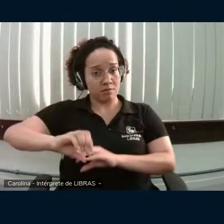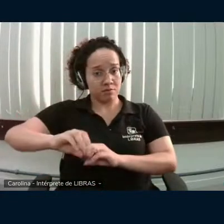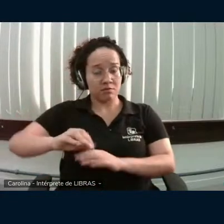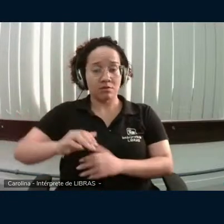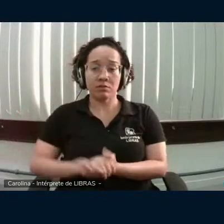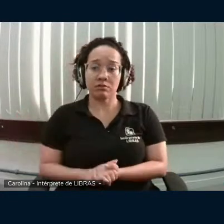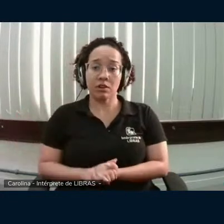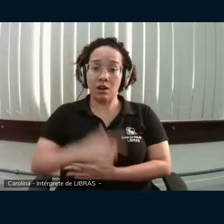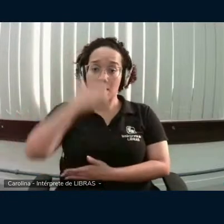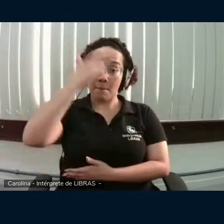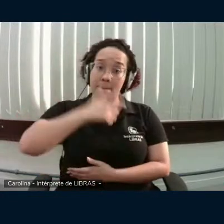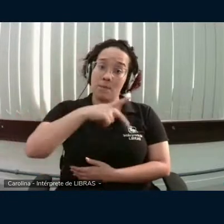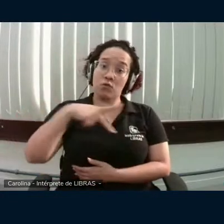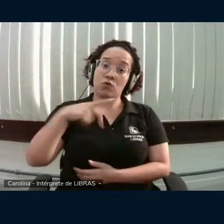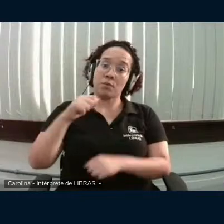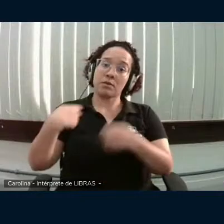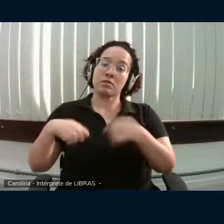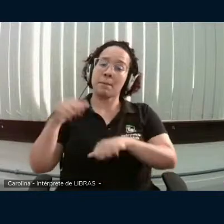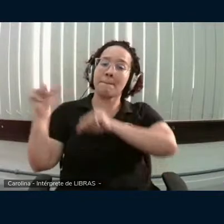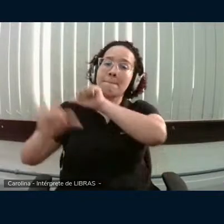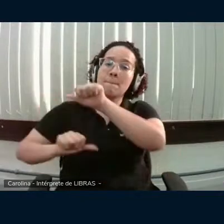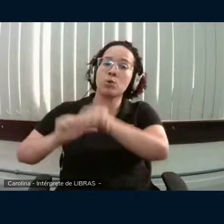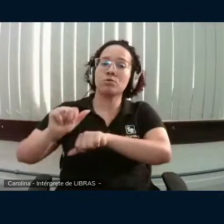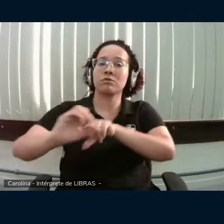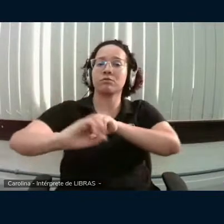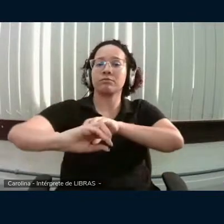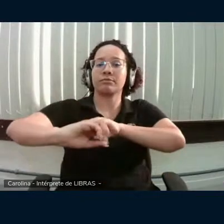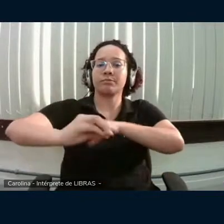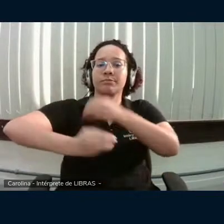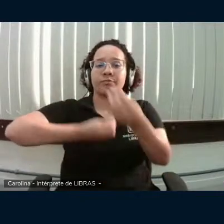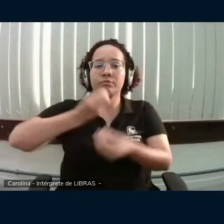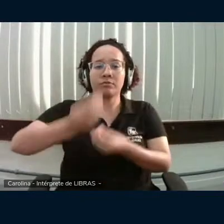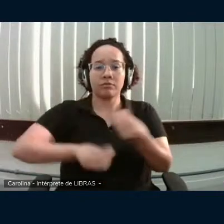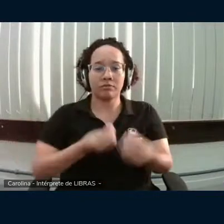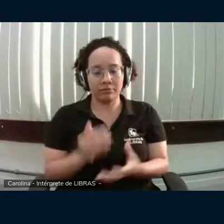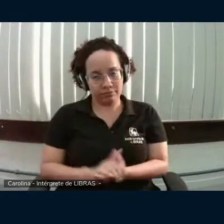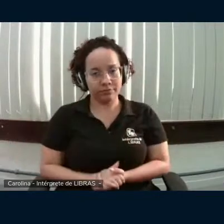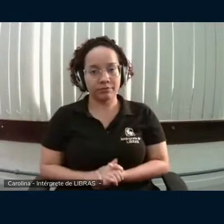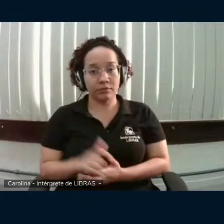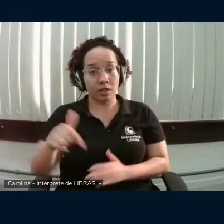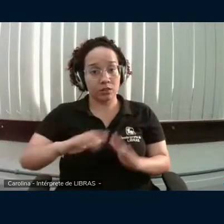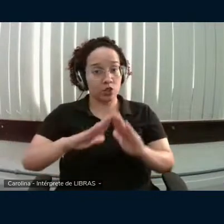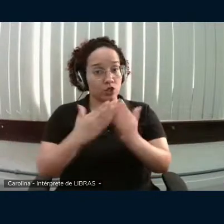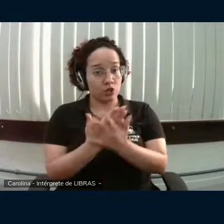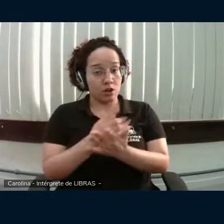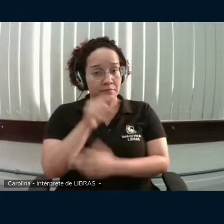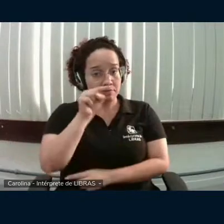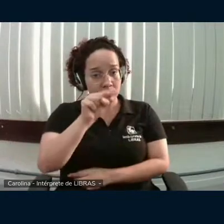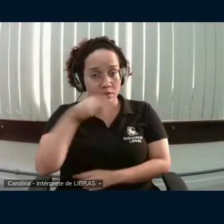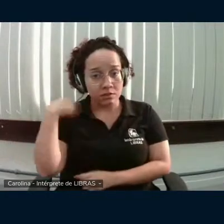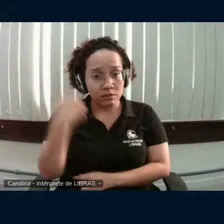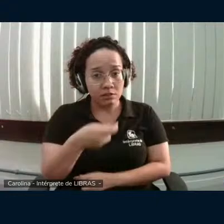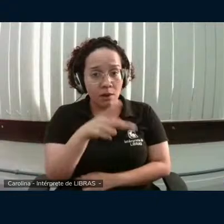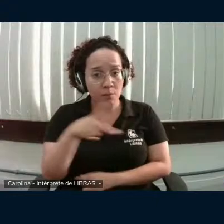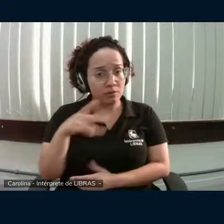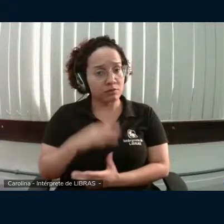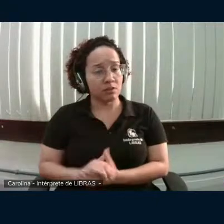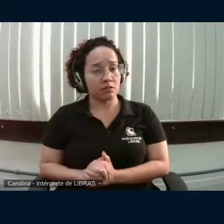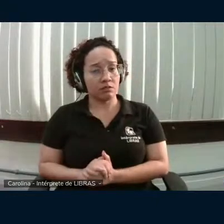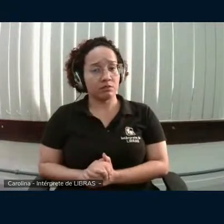você. Você é professora, que não é engenheiro. Deixa para ser engenheiro no escritório, aqui na escola é professor. E professor tem que aprender a